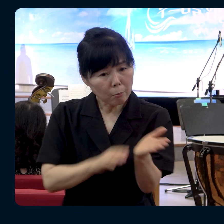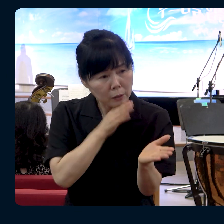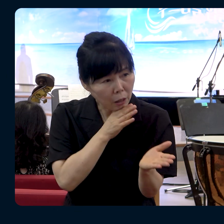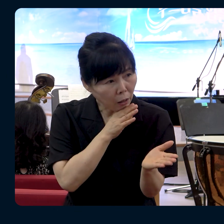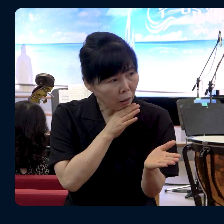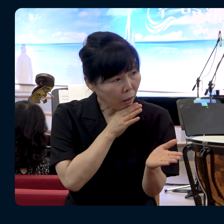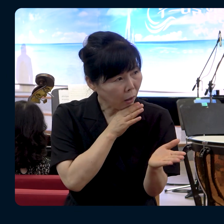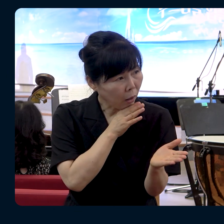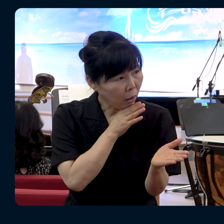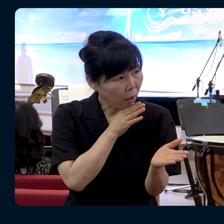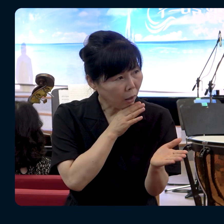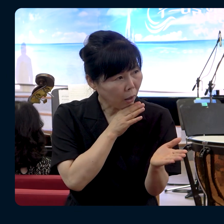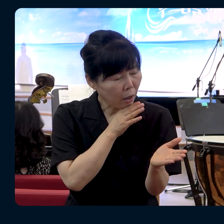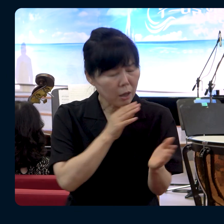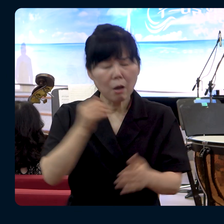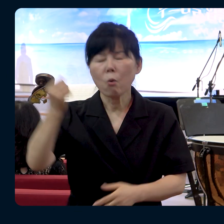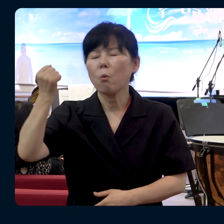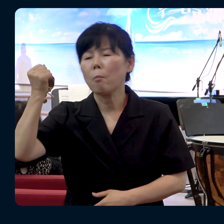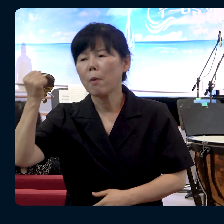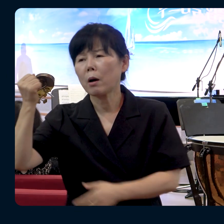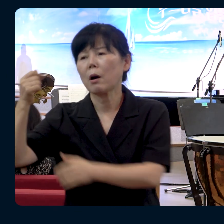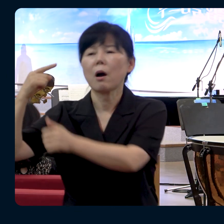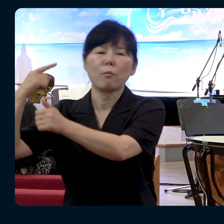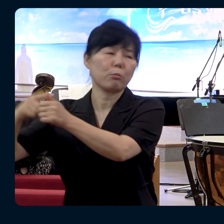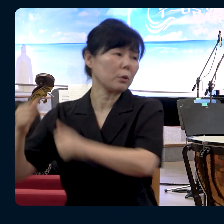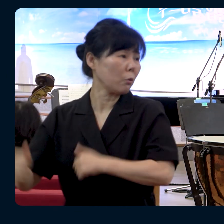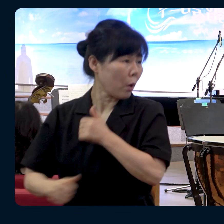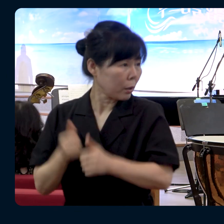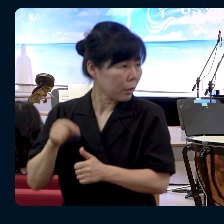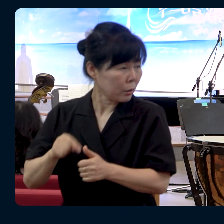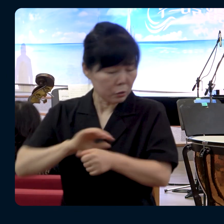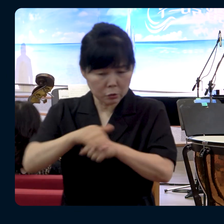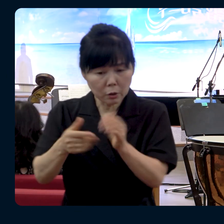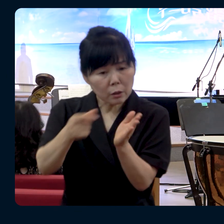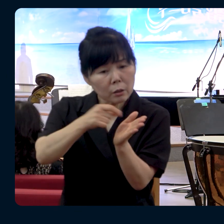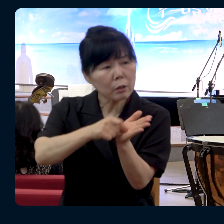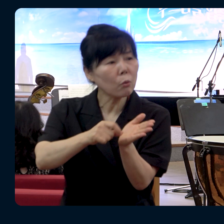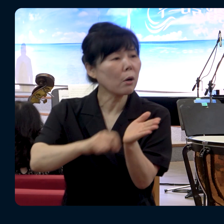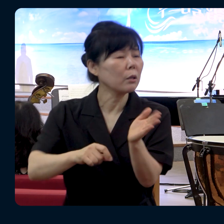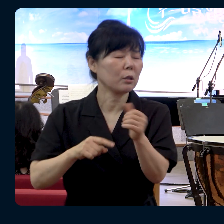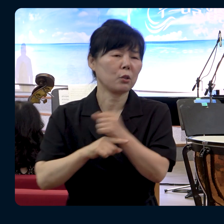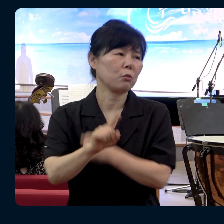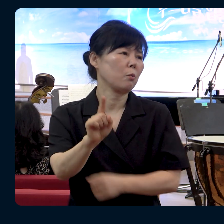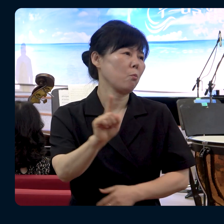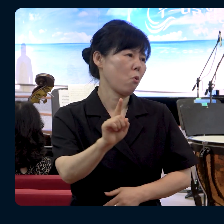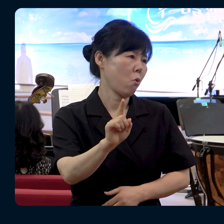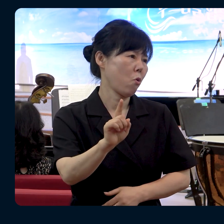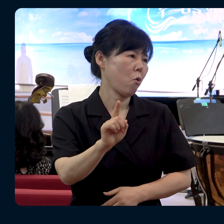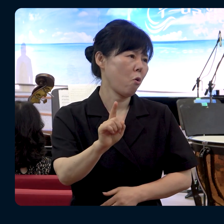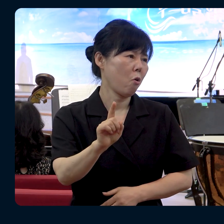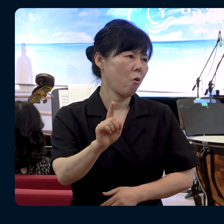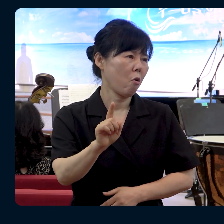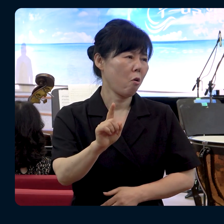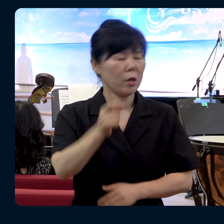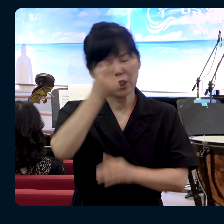이 원망과 분노가 성경에 기록되어 있는 것 자체로 우리는 이것이 기도이다 라고 말할 수 있는